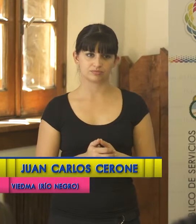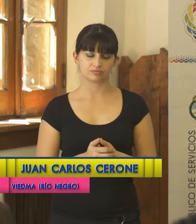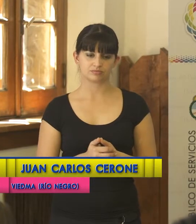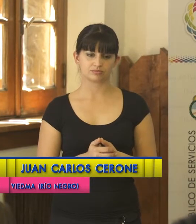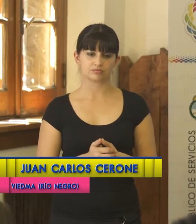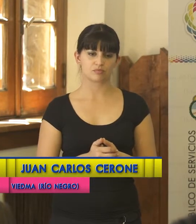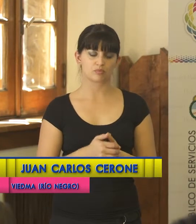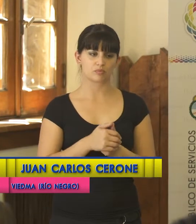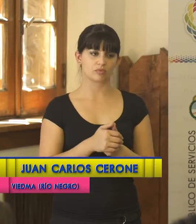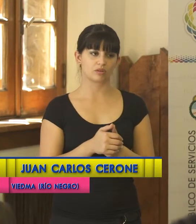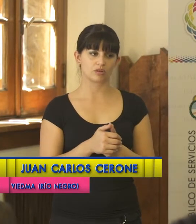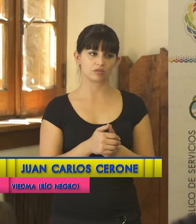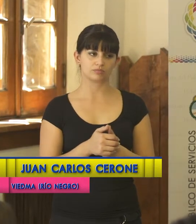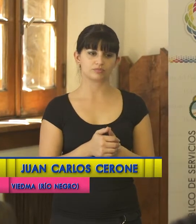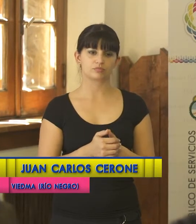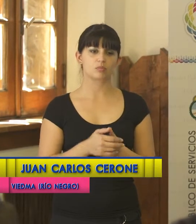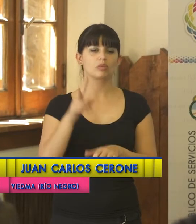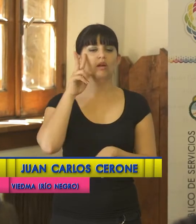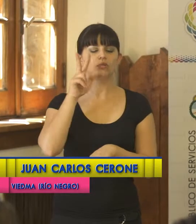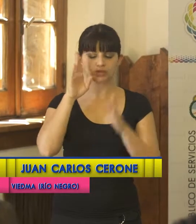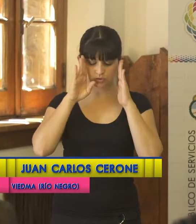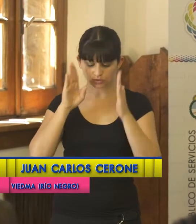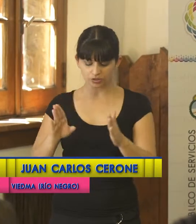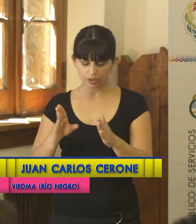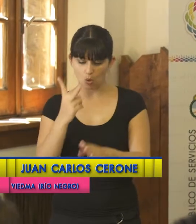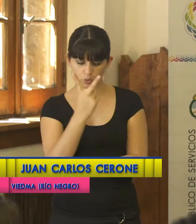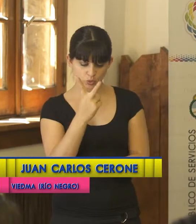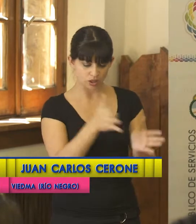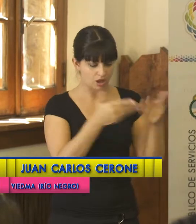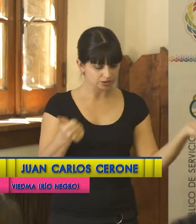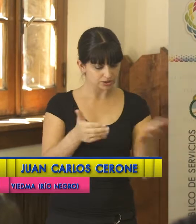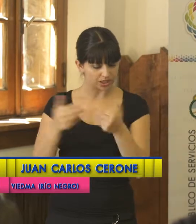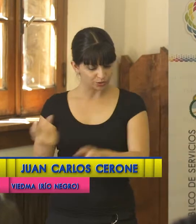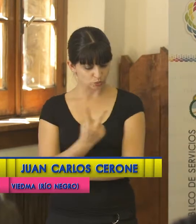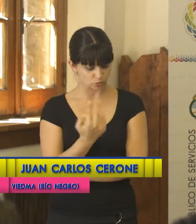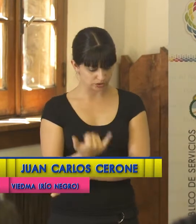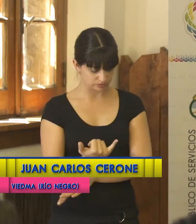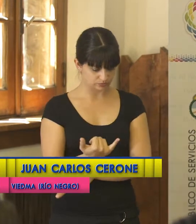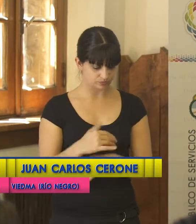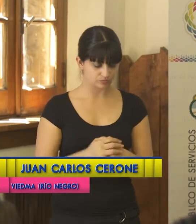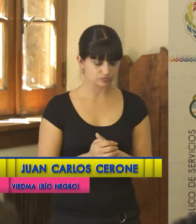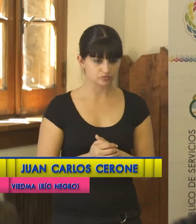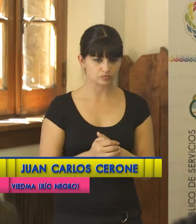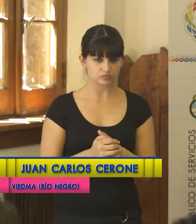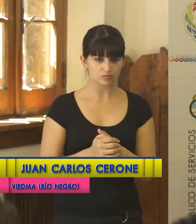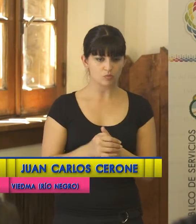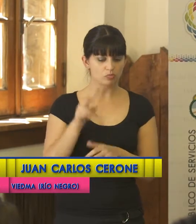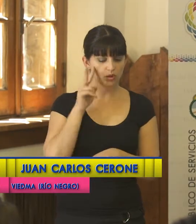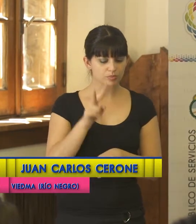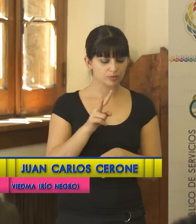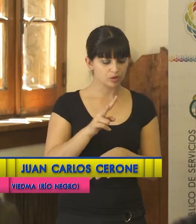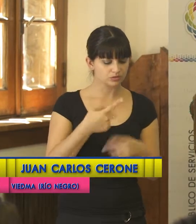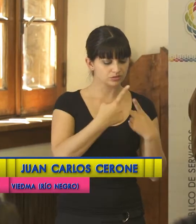pero hablando con los veamos entonces tenemos dos diarios los diarios y ocean's fíjense la